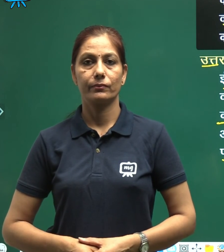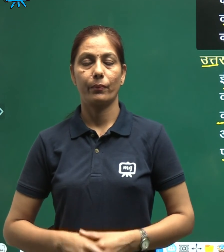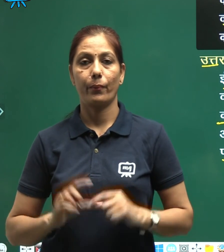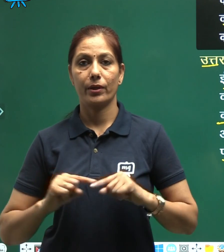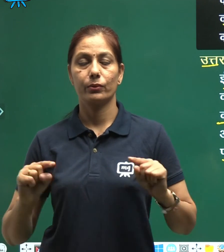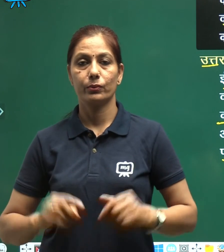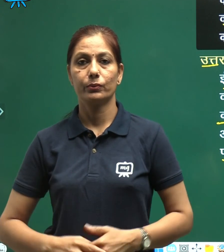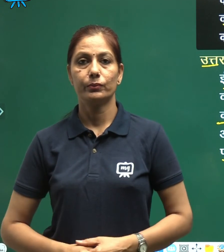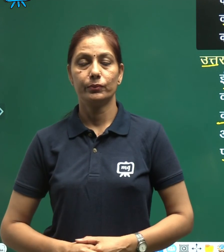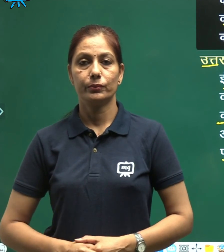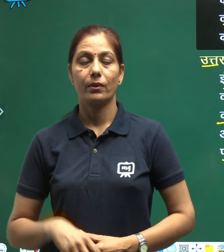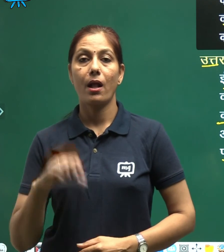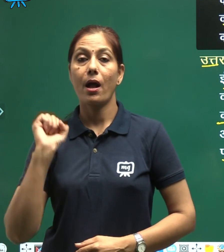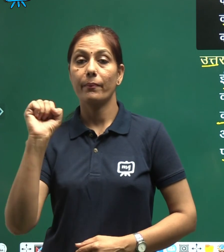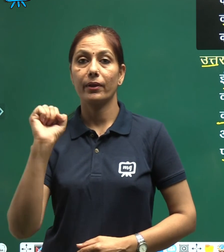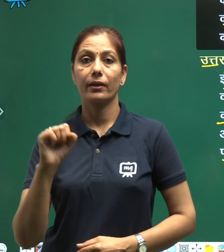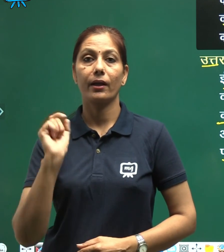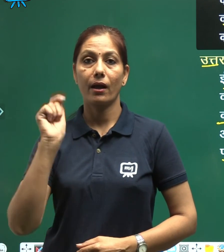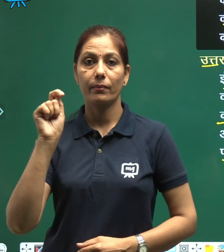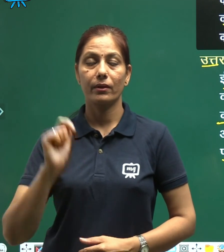परंतु अपने कर्तव्य का